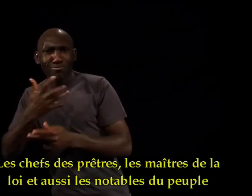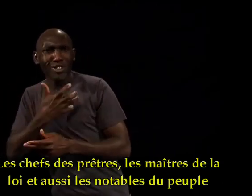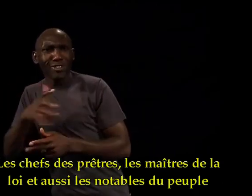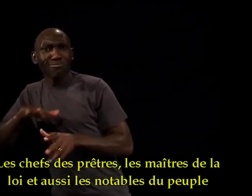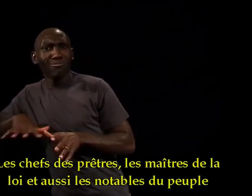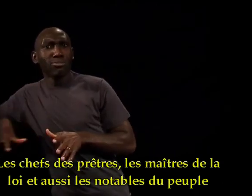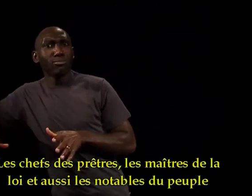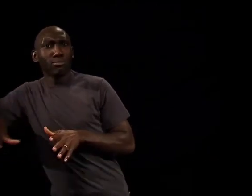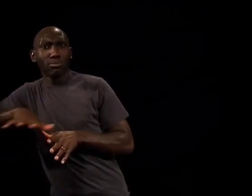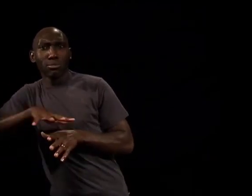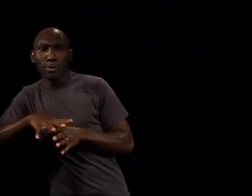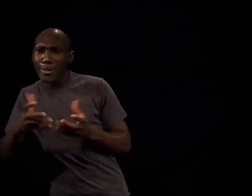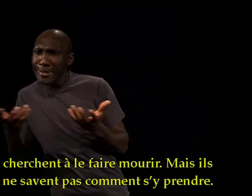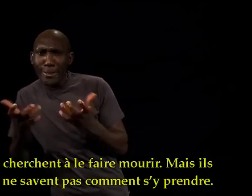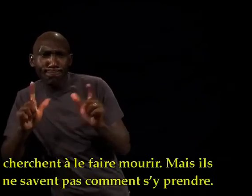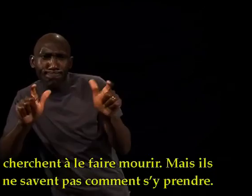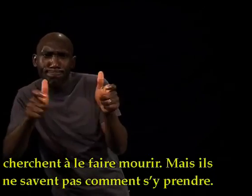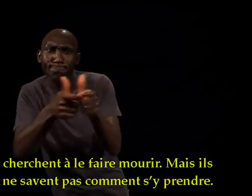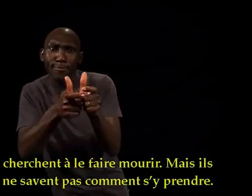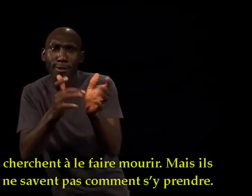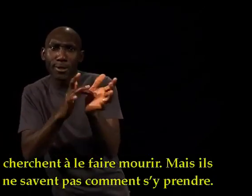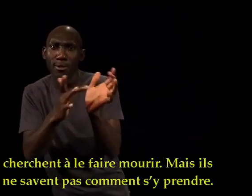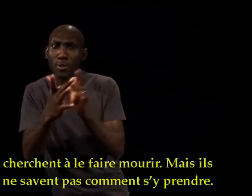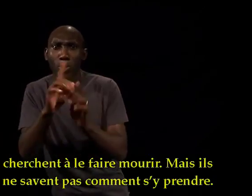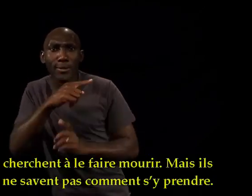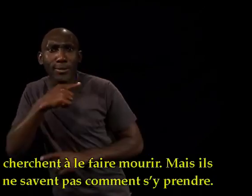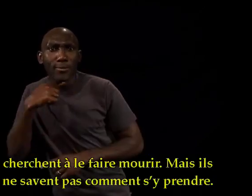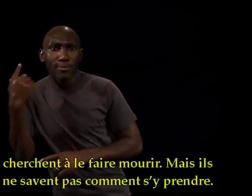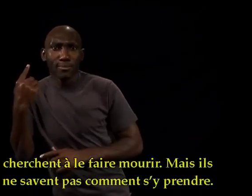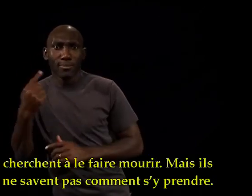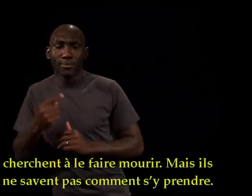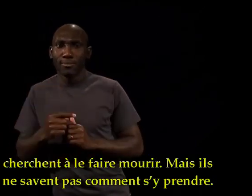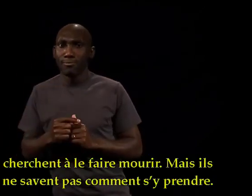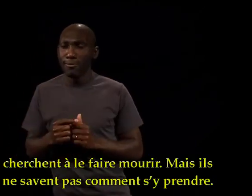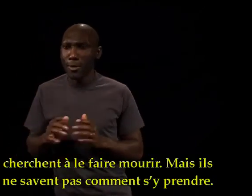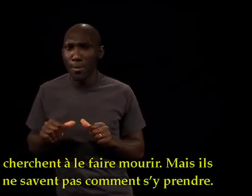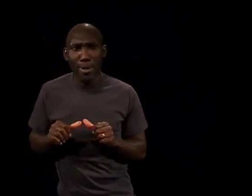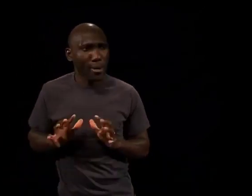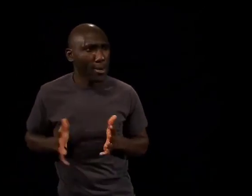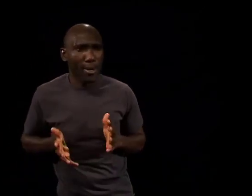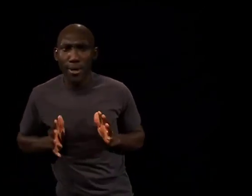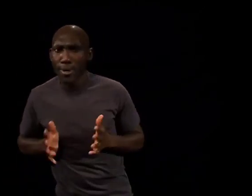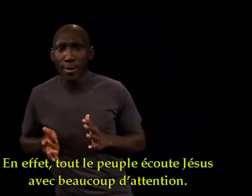et aussi les notables du peuple cherchent à le faire mourir, mais ils ne savent pas comment s'y prendre.